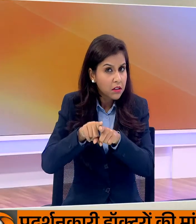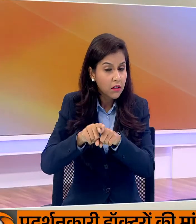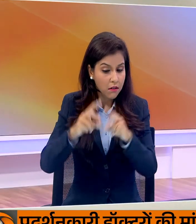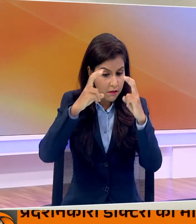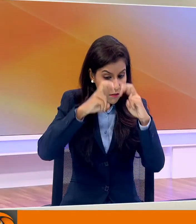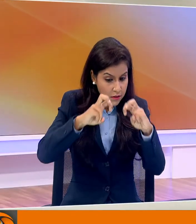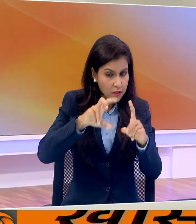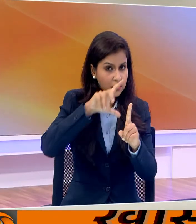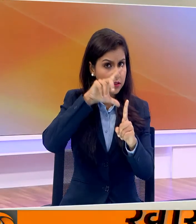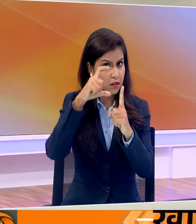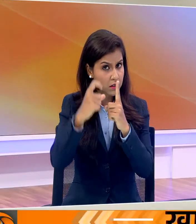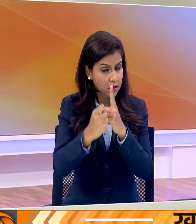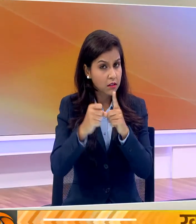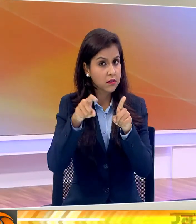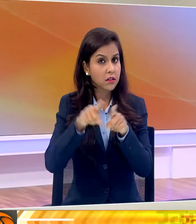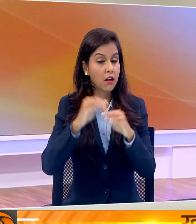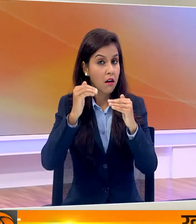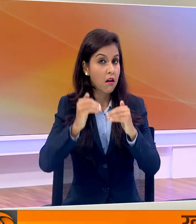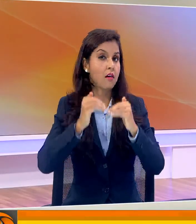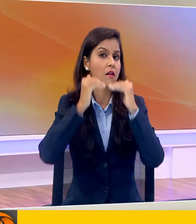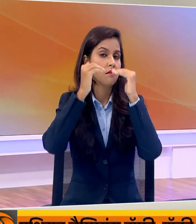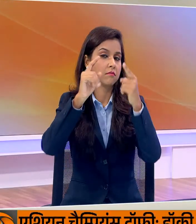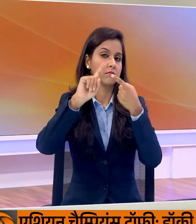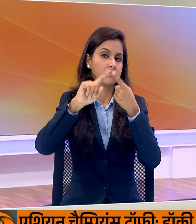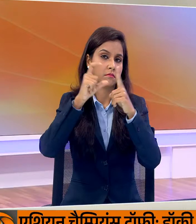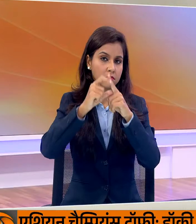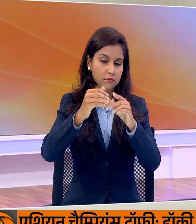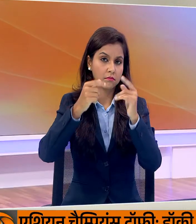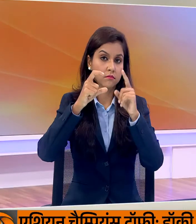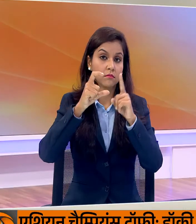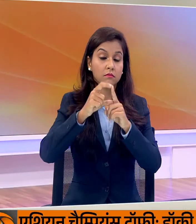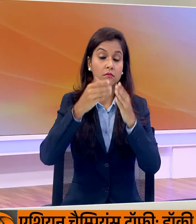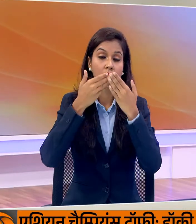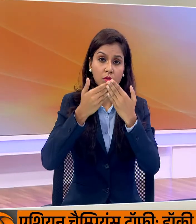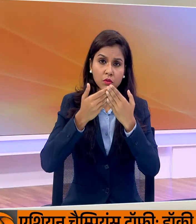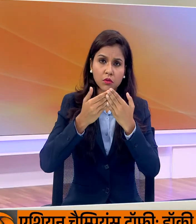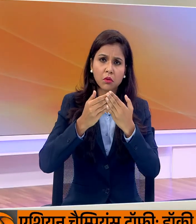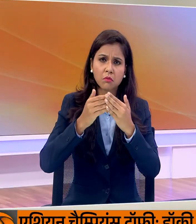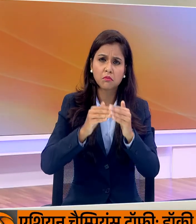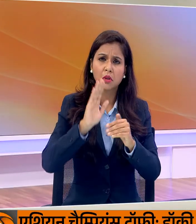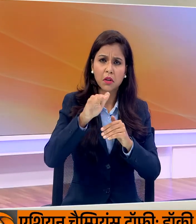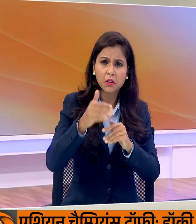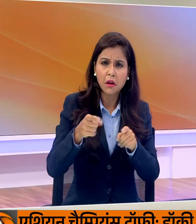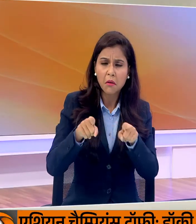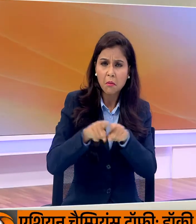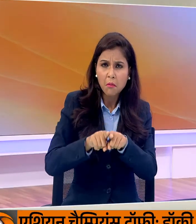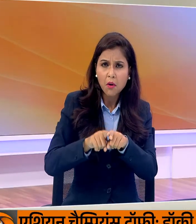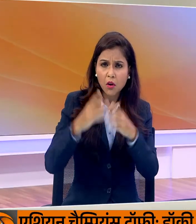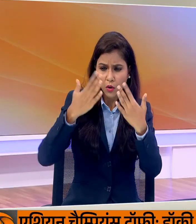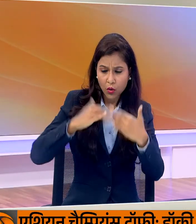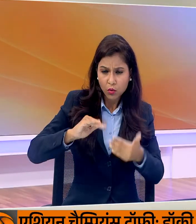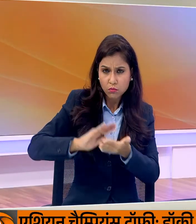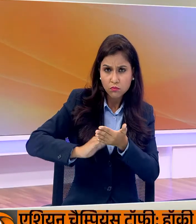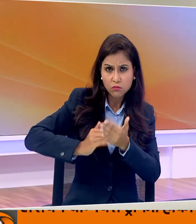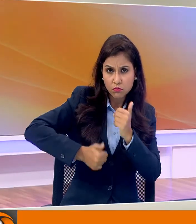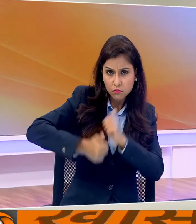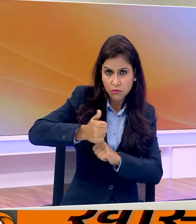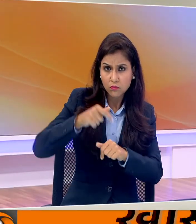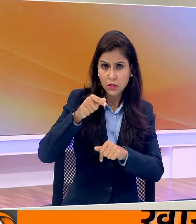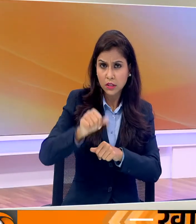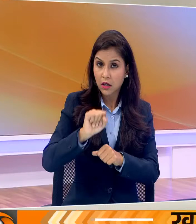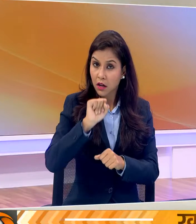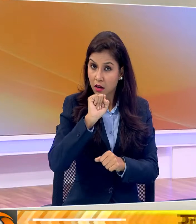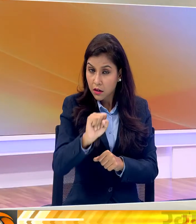culture in our higher education system to tap the vast untapped human resource potential in